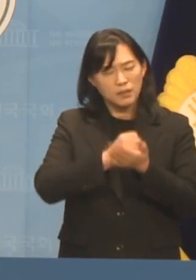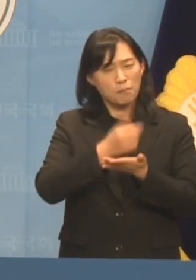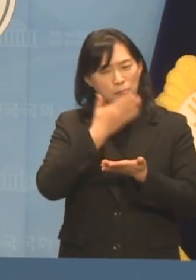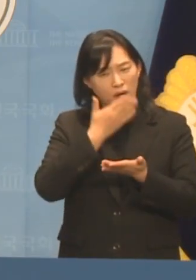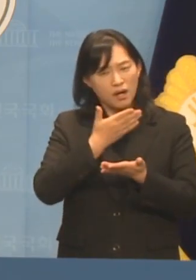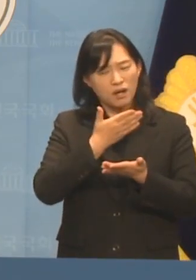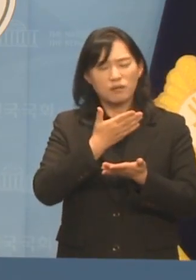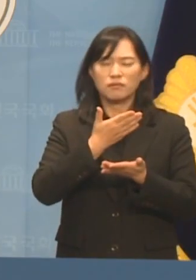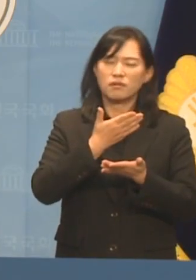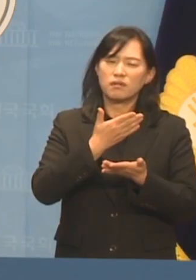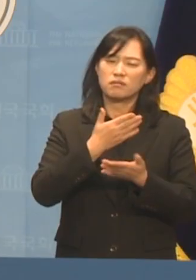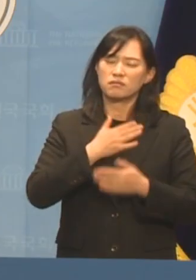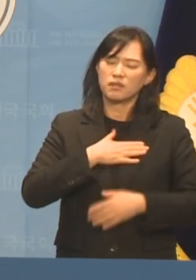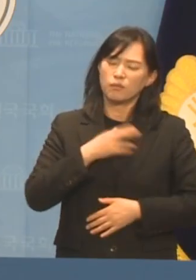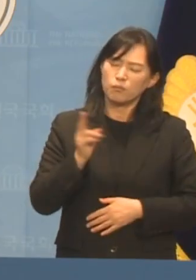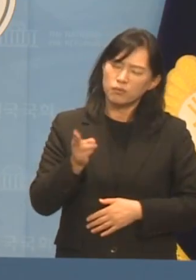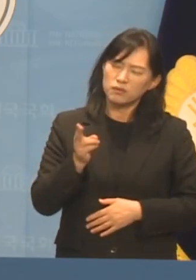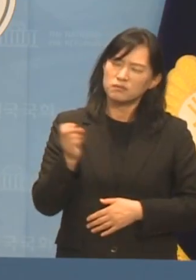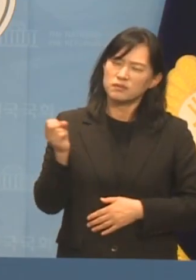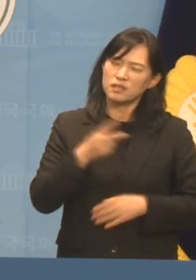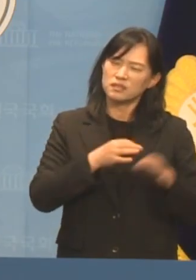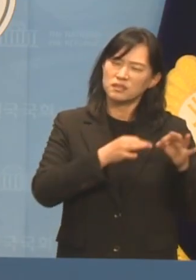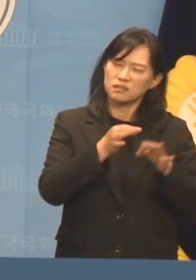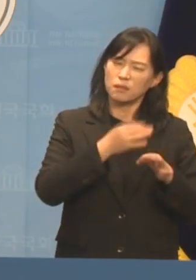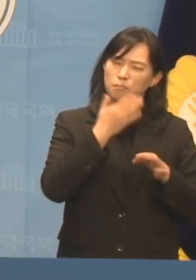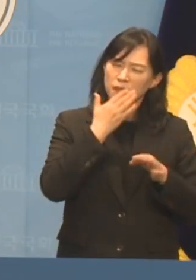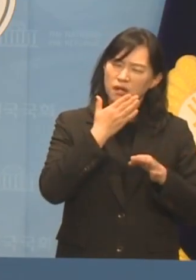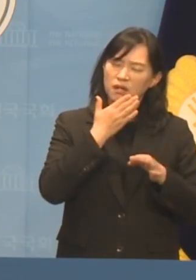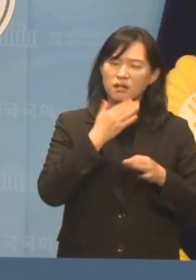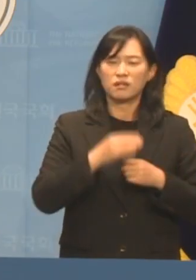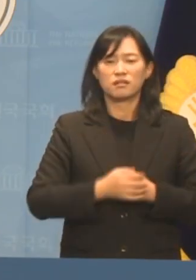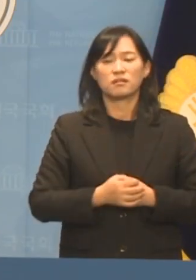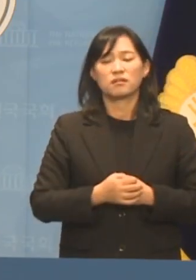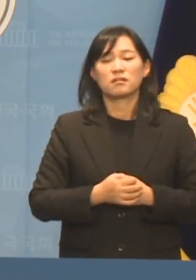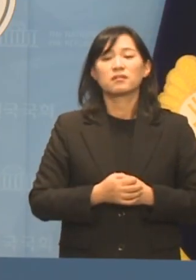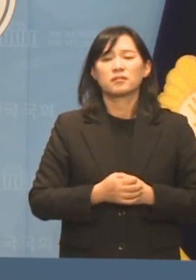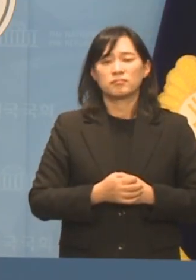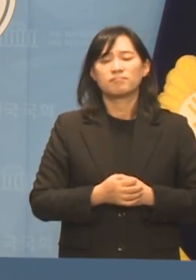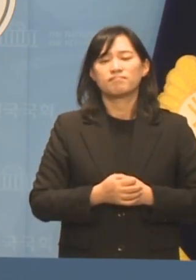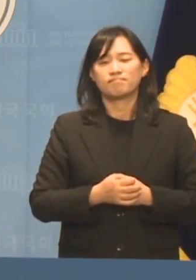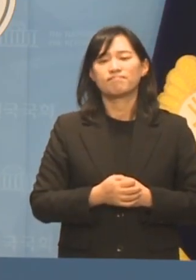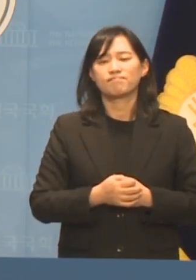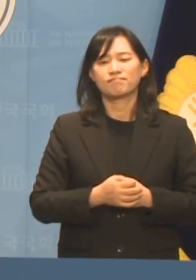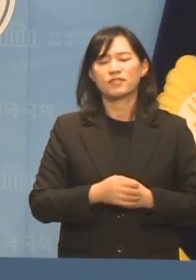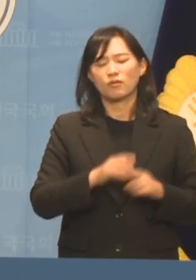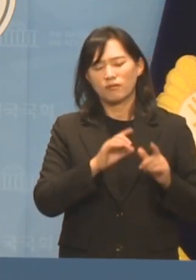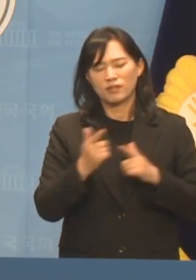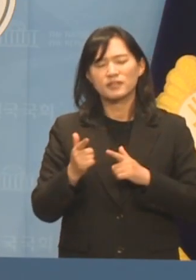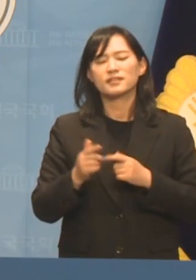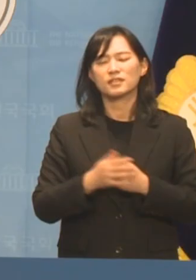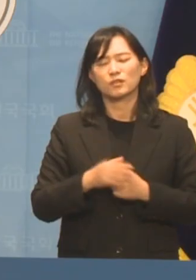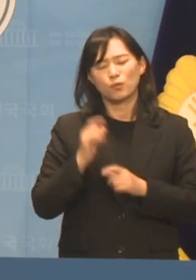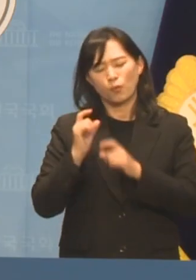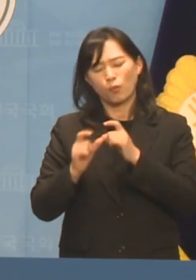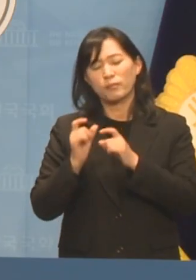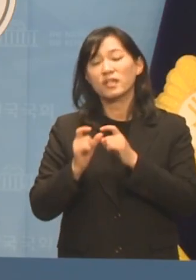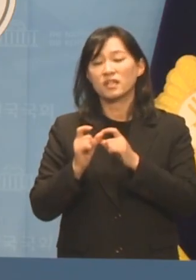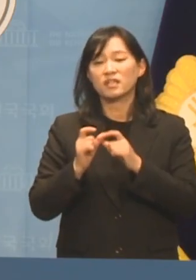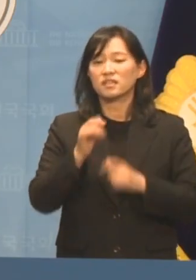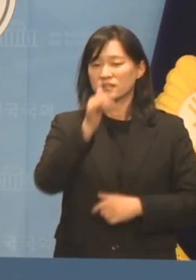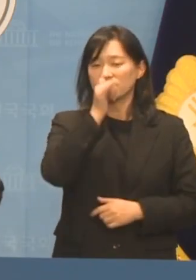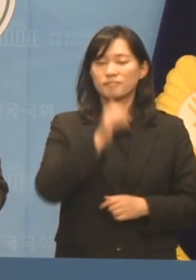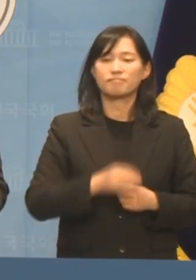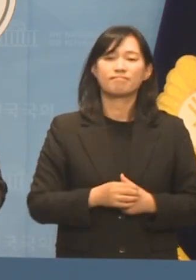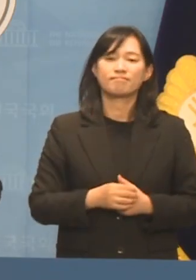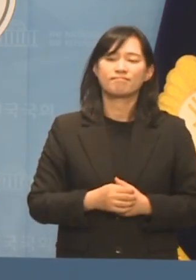있을까? 나는 홈플러스에서 다시 장사를 할 수 있을까? 라는 여러 가지 고민에 빠져 있는 것